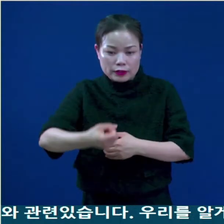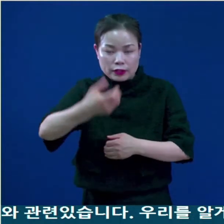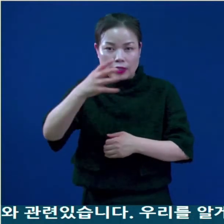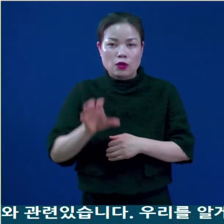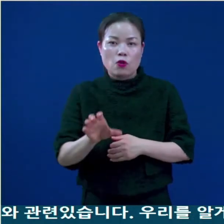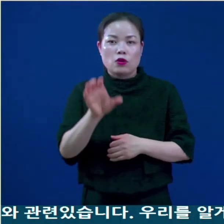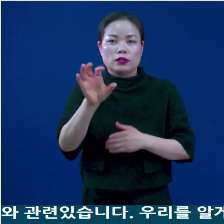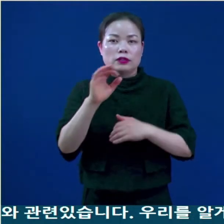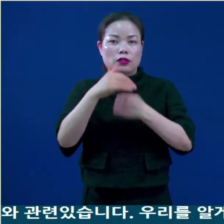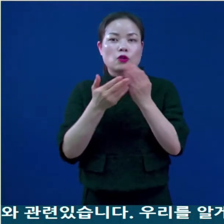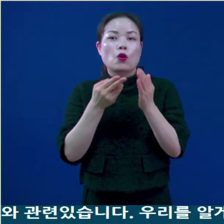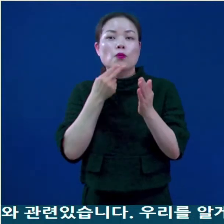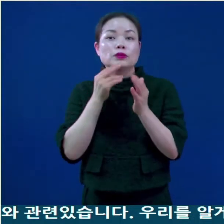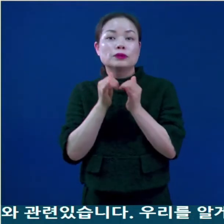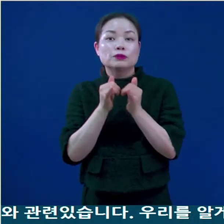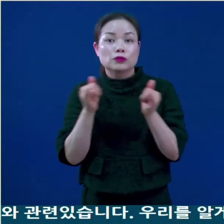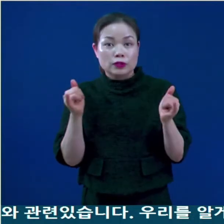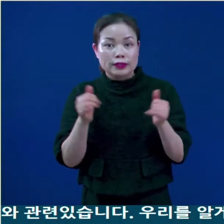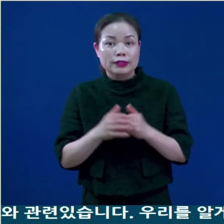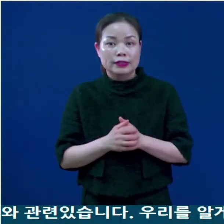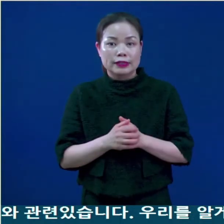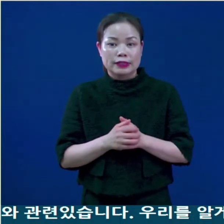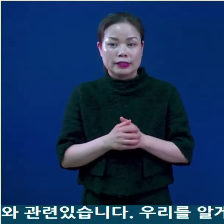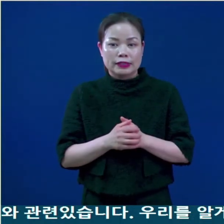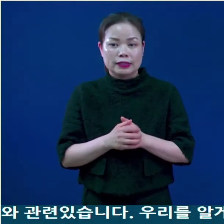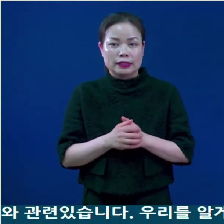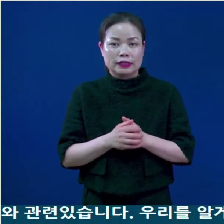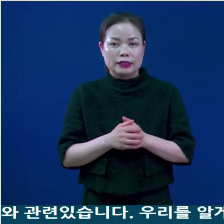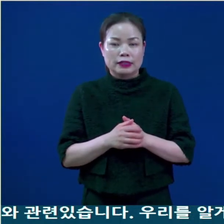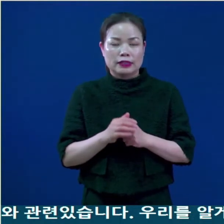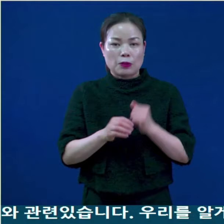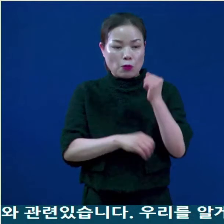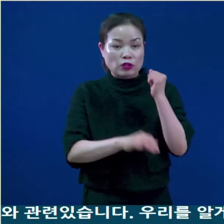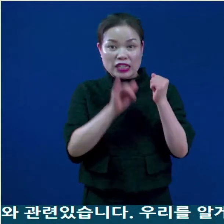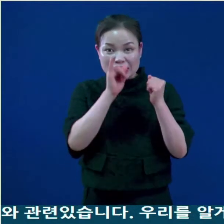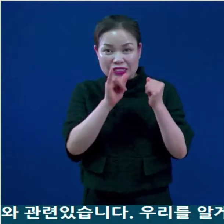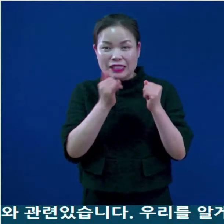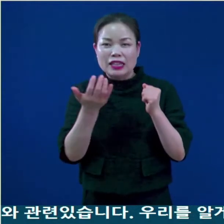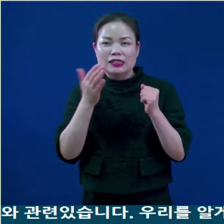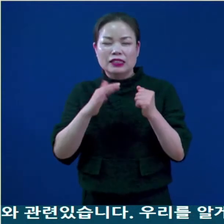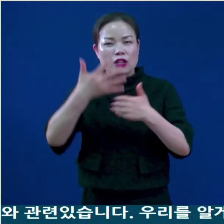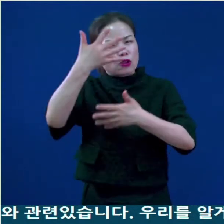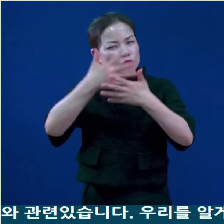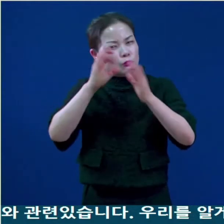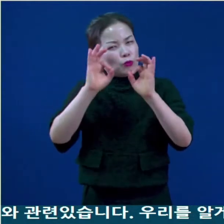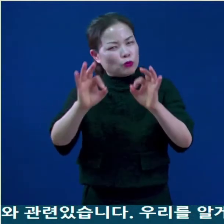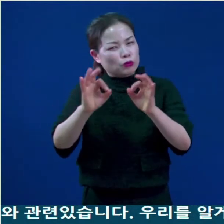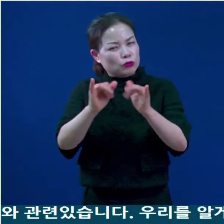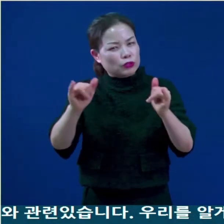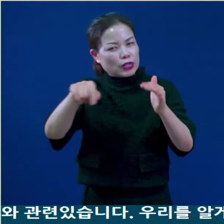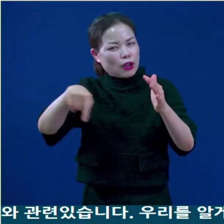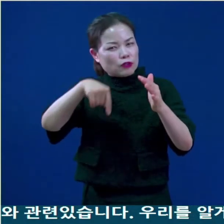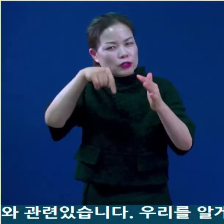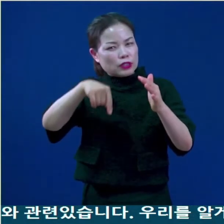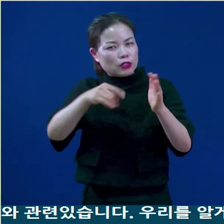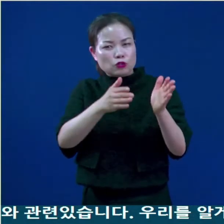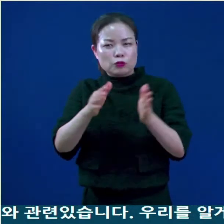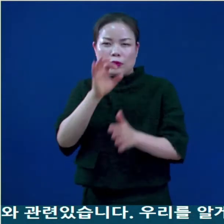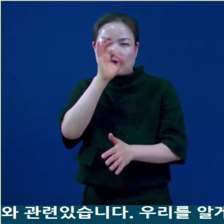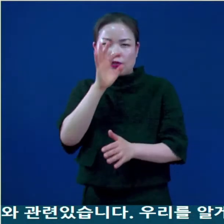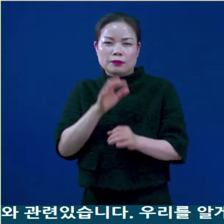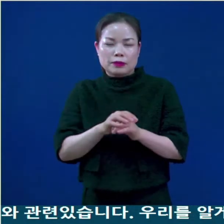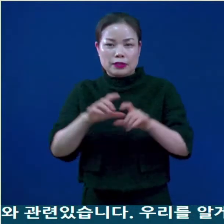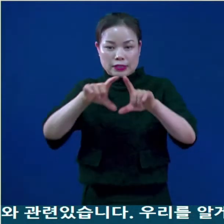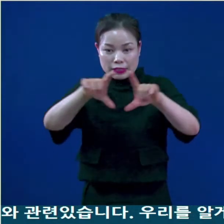성경 없으신 분들 특별히 이 자리는 다 있으실 테인데 영상으로 보시는 분 가운데 준비 안 되신